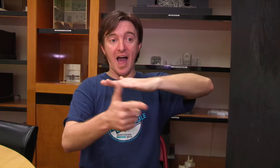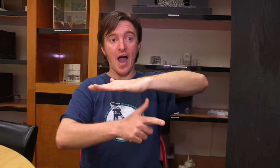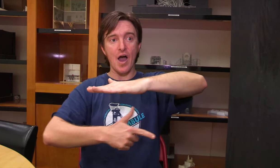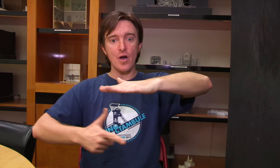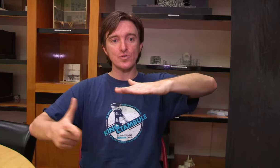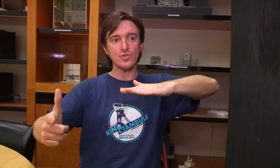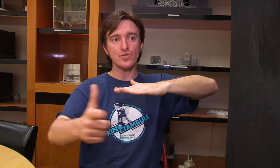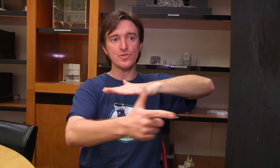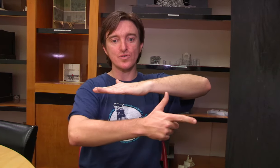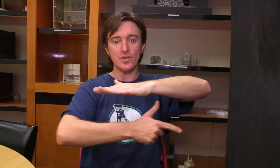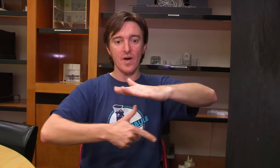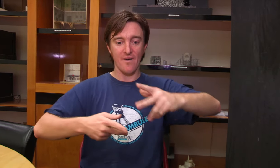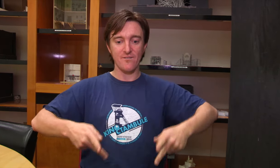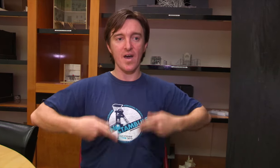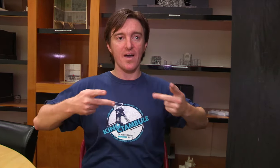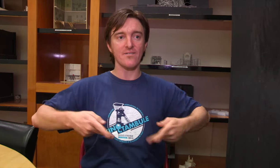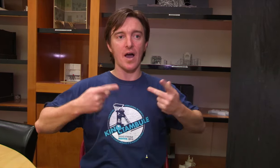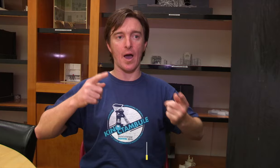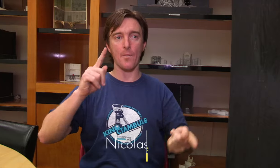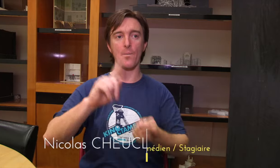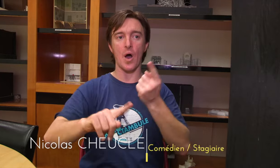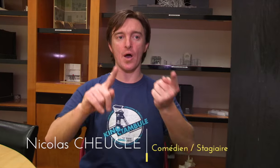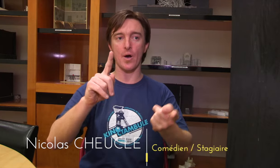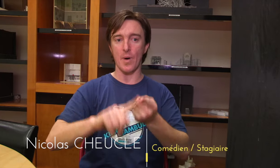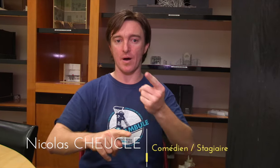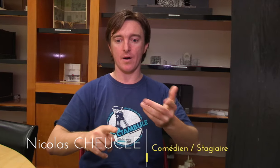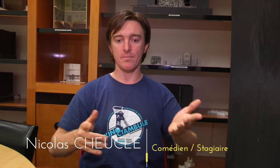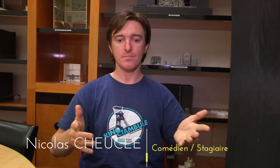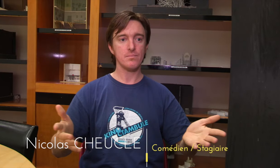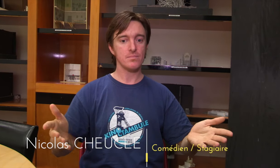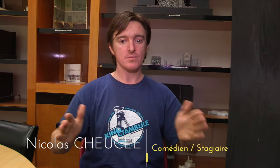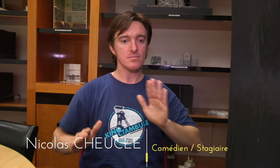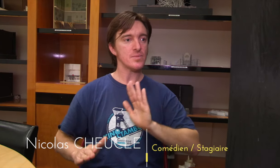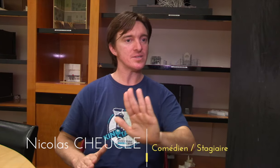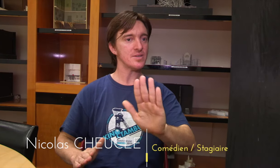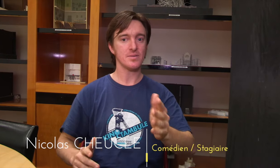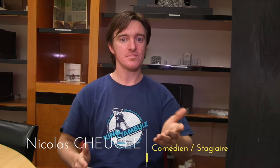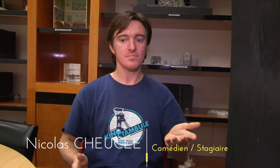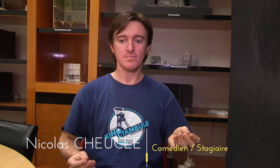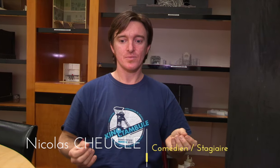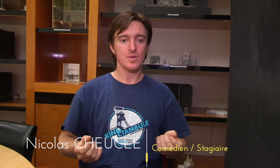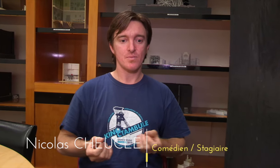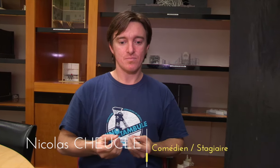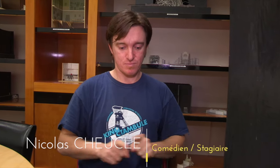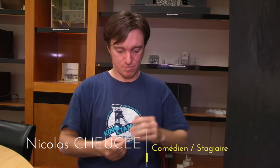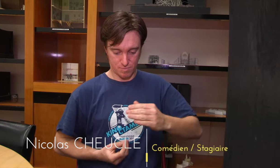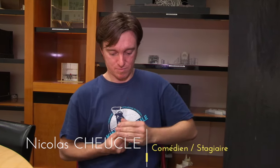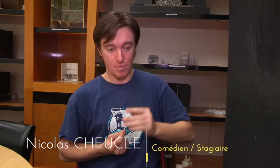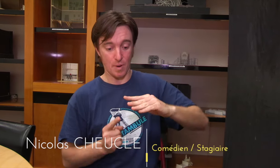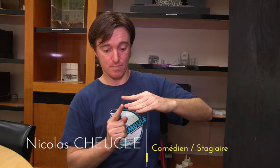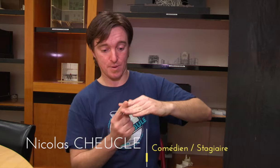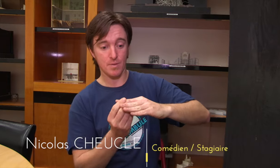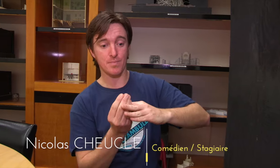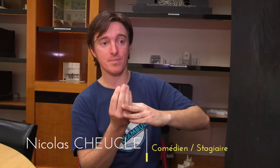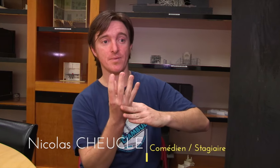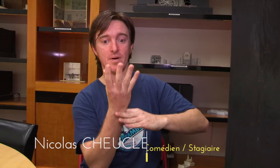Dès la première journée, il y a eu une compréhension qu'on peut passer par le langage du corps, que c'est un langage vivant et que c'est comme ça qu'on